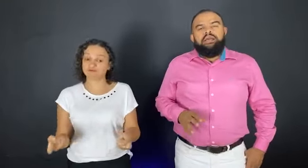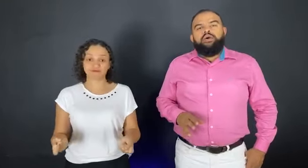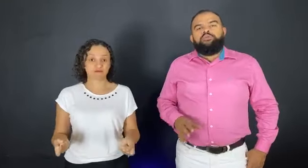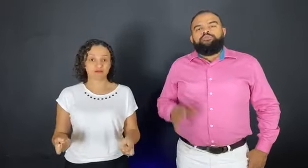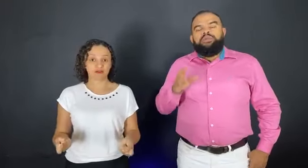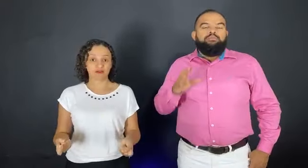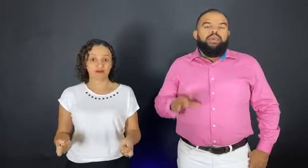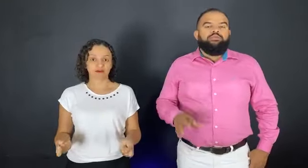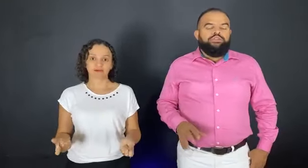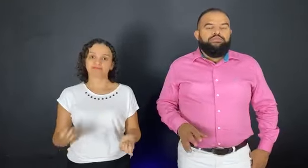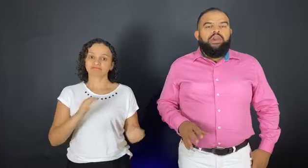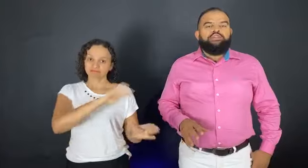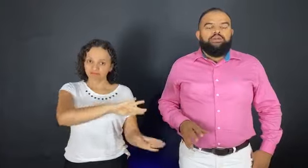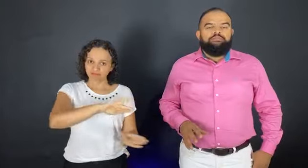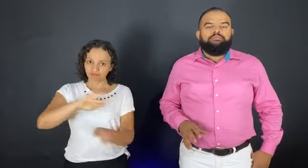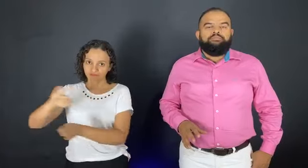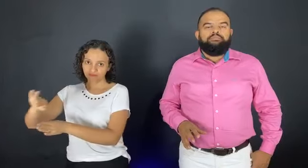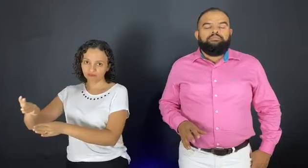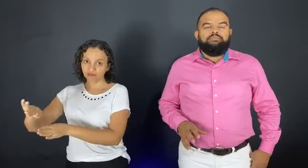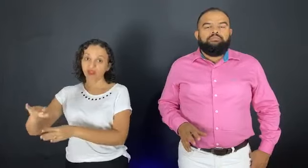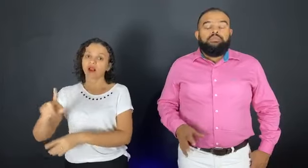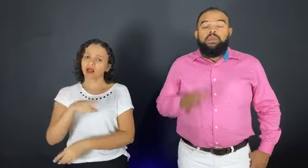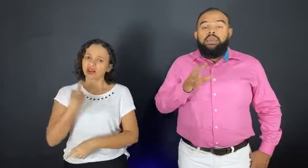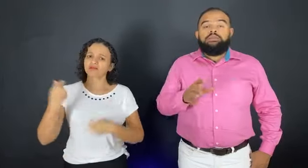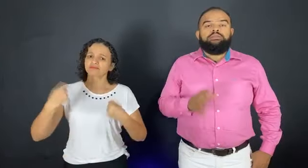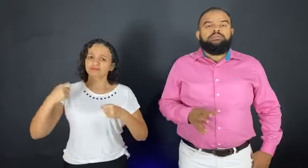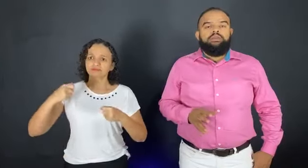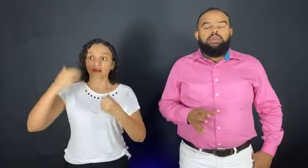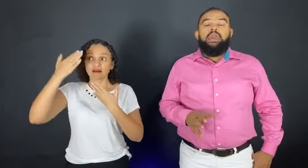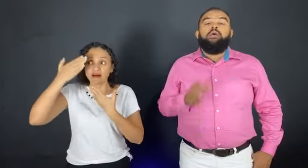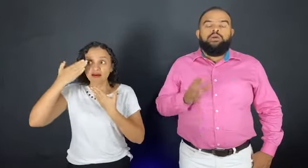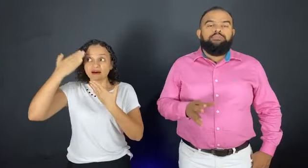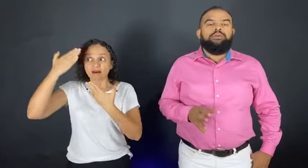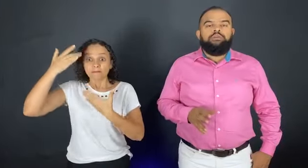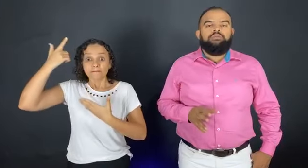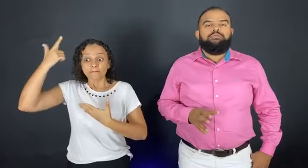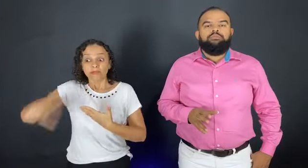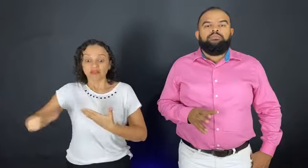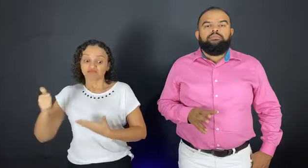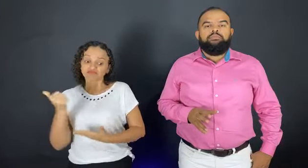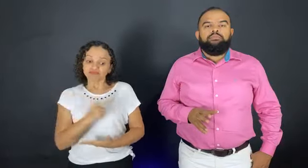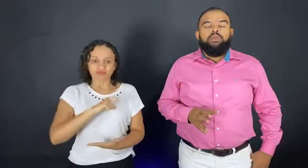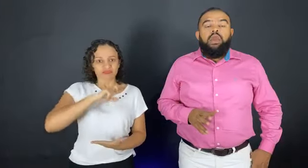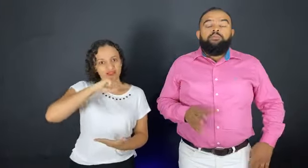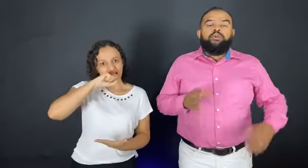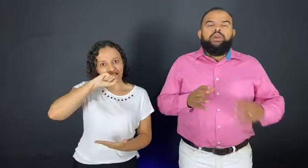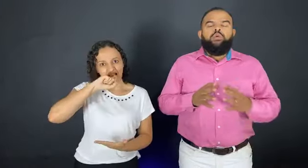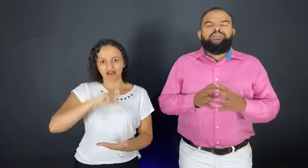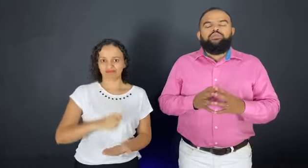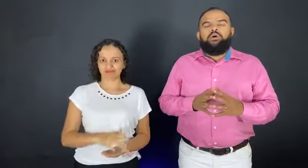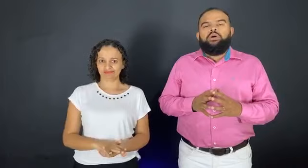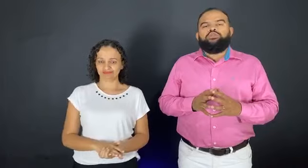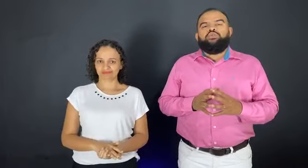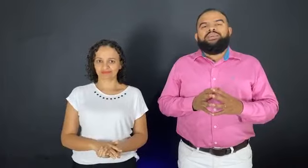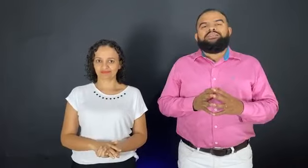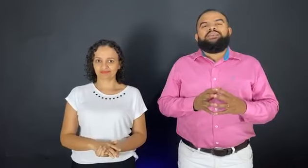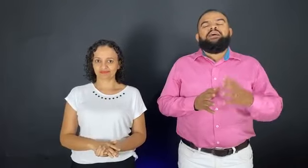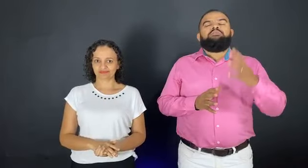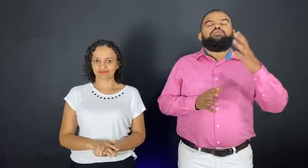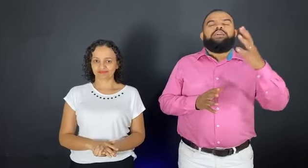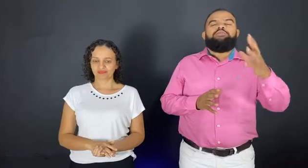Mais gratidão e menos inveja. Esse é o caminho. Porque quando